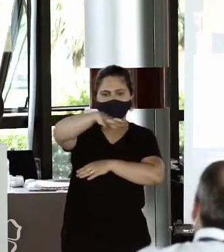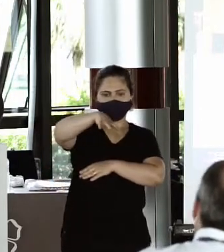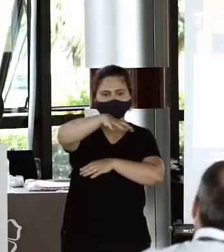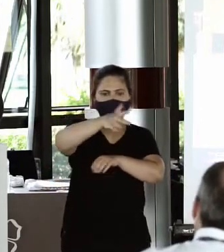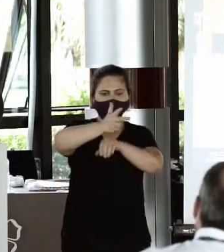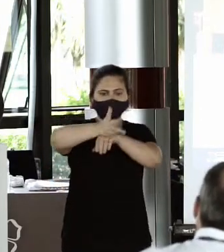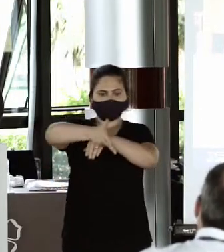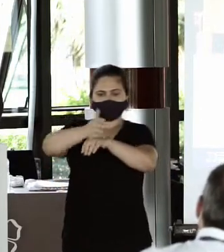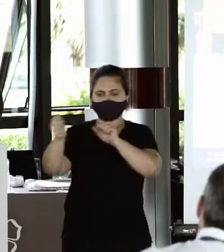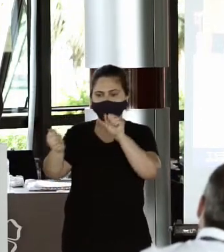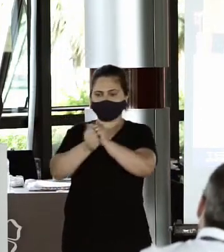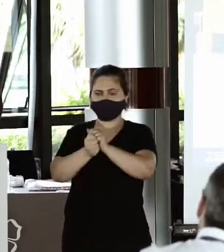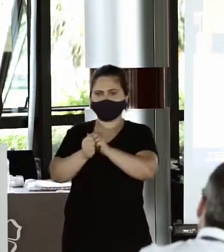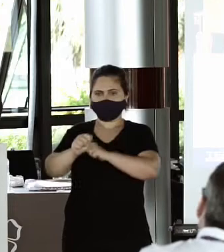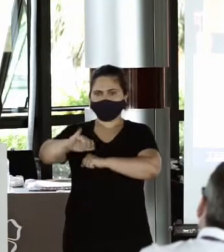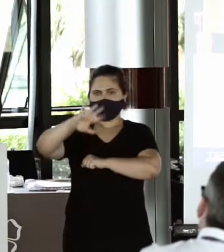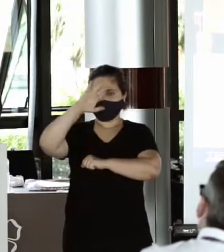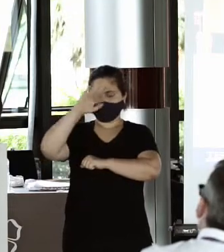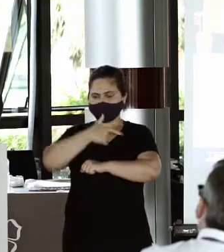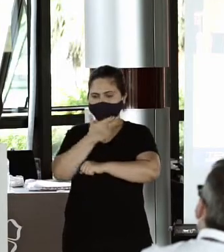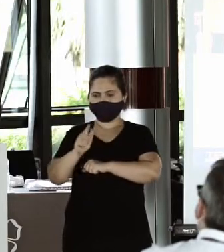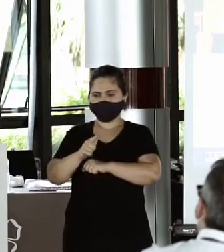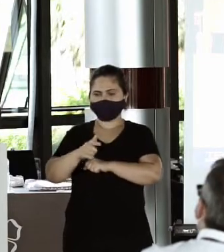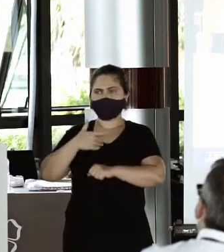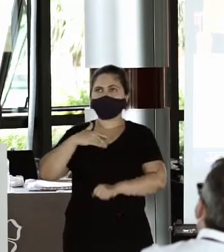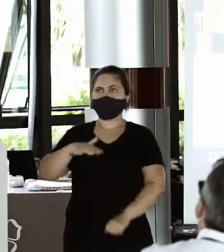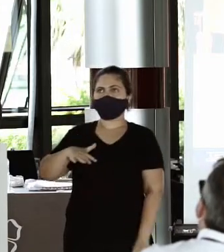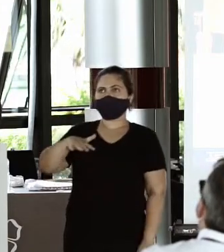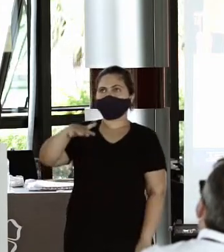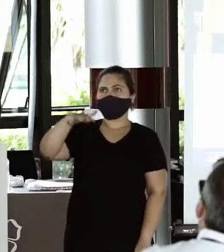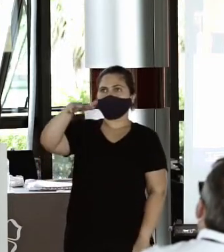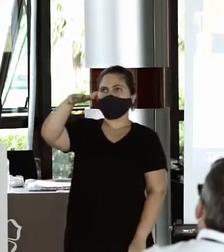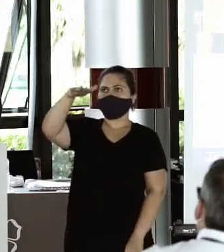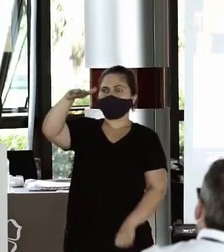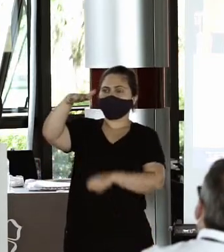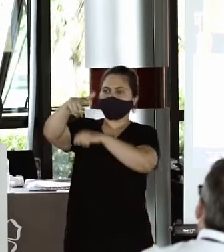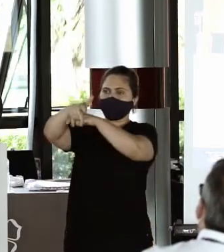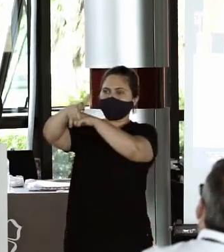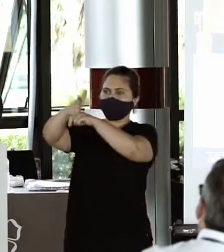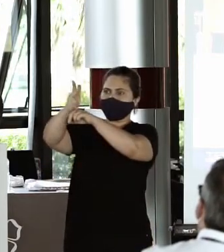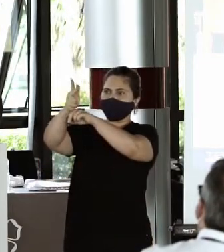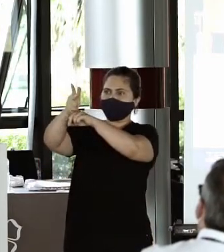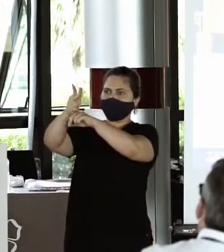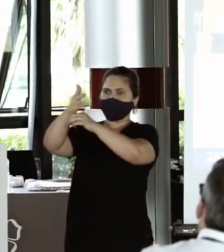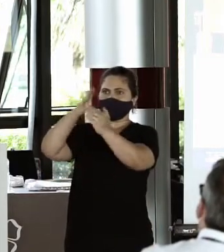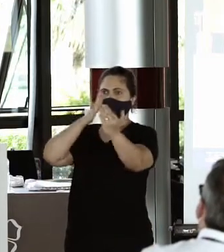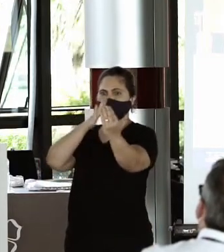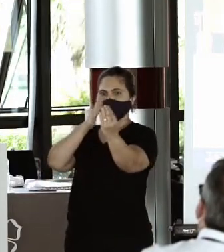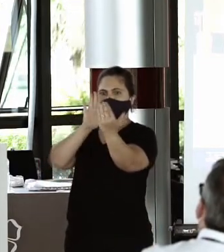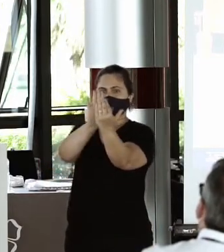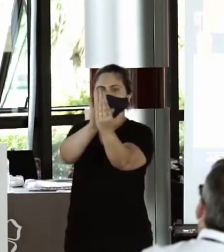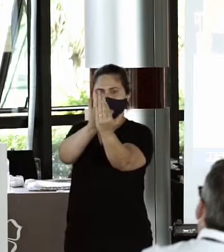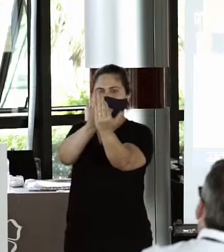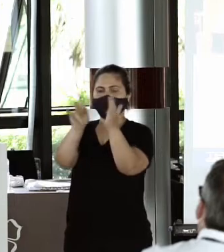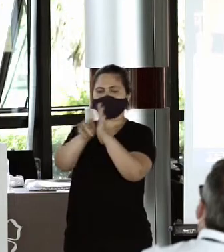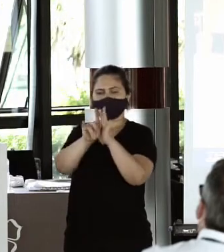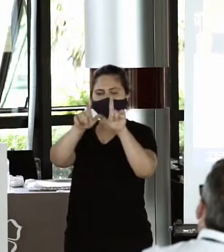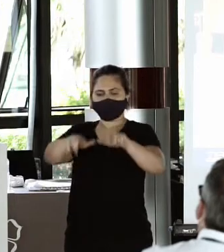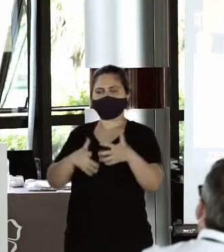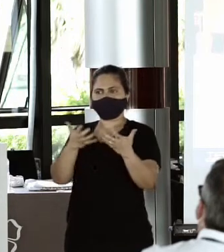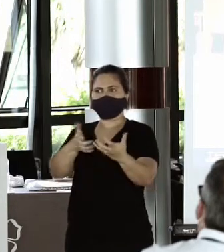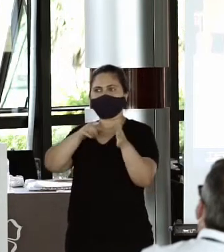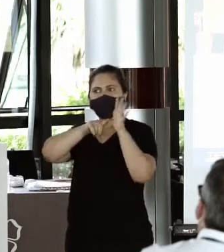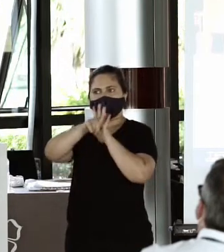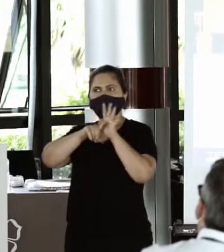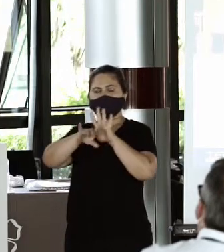câmera térmica, você não tem angulação. Eu levo a câmera para ela ficar de frente para o local que eu quero